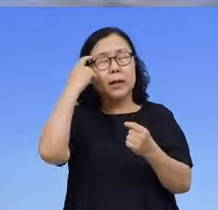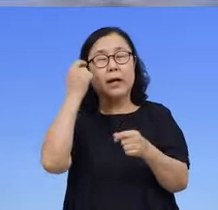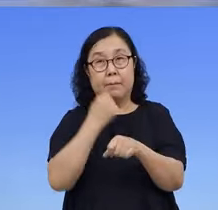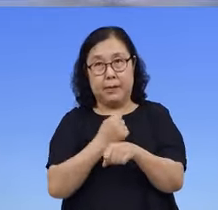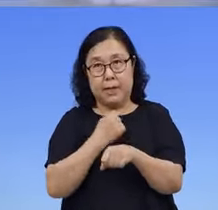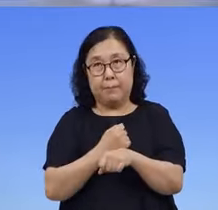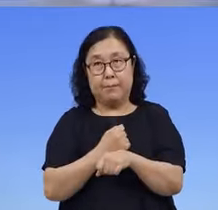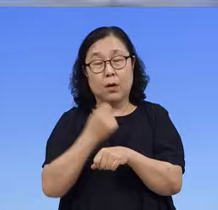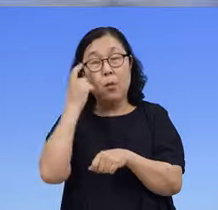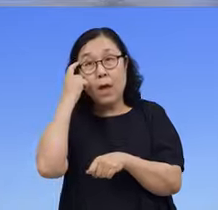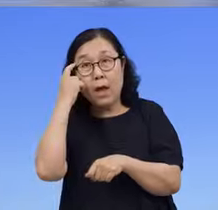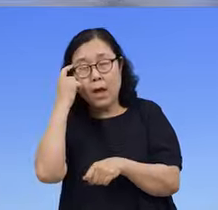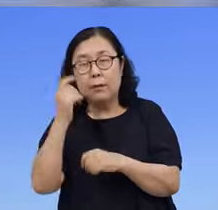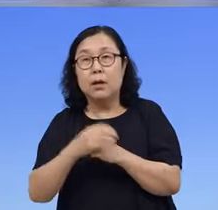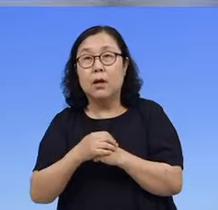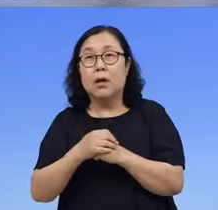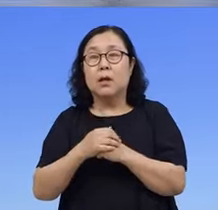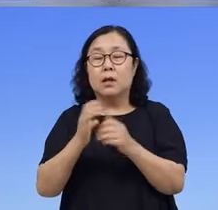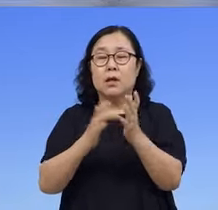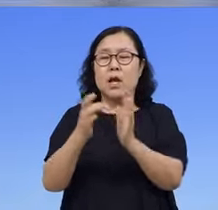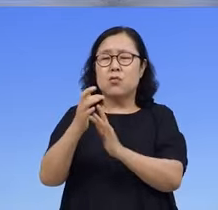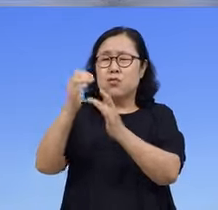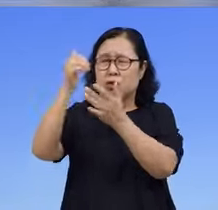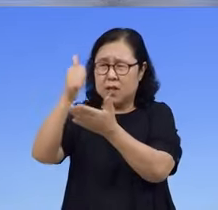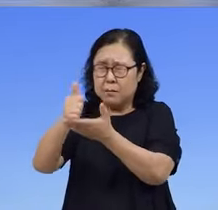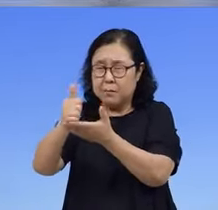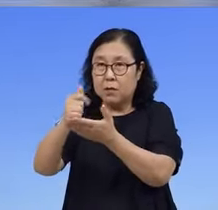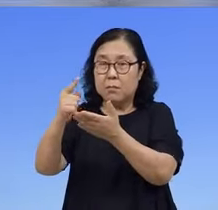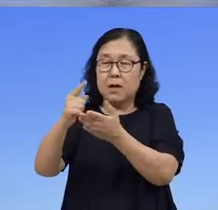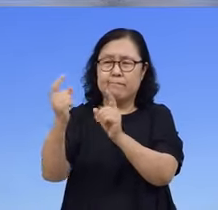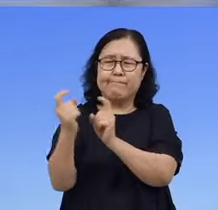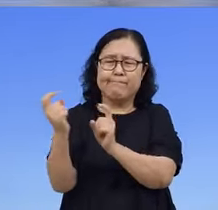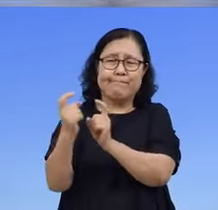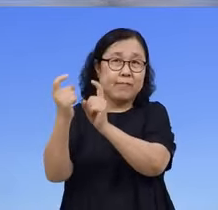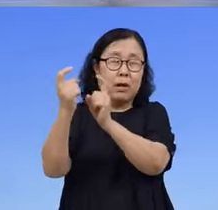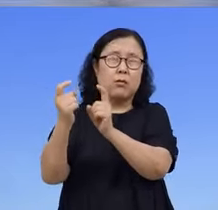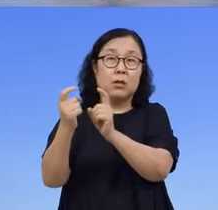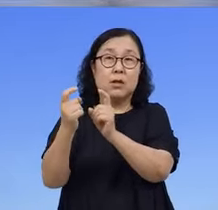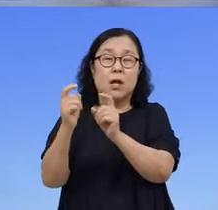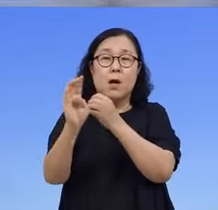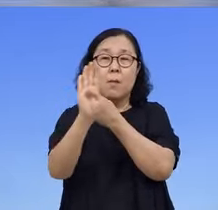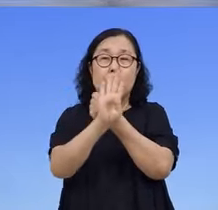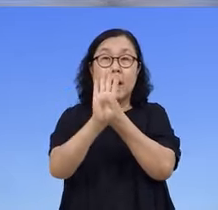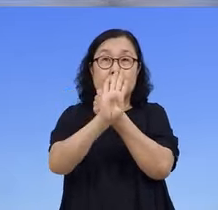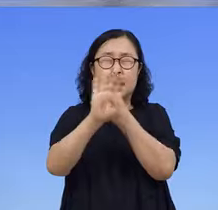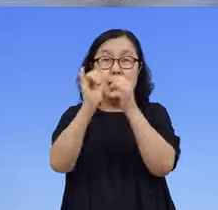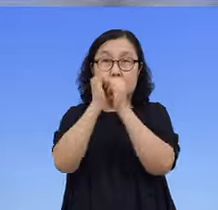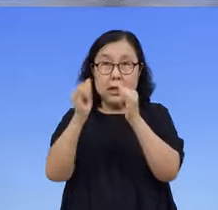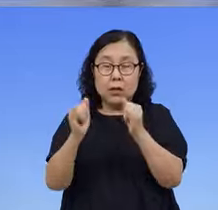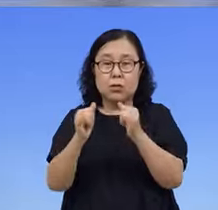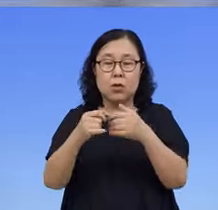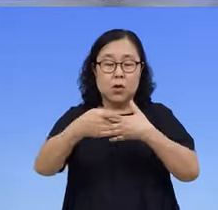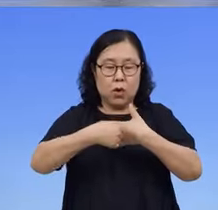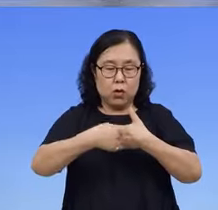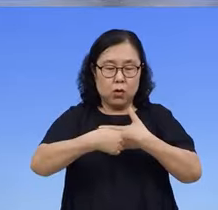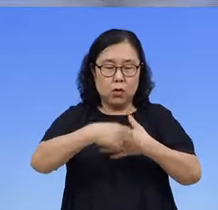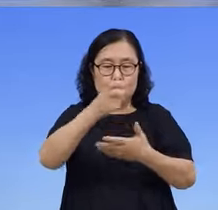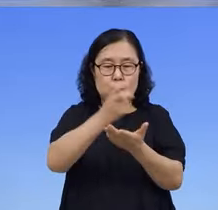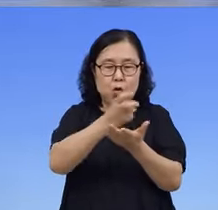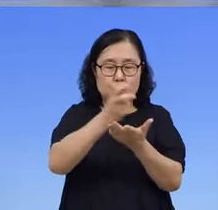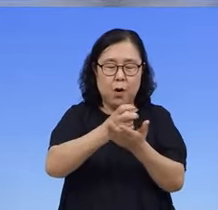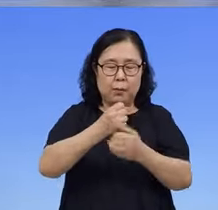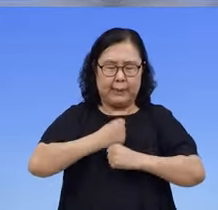생각을 합니다. 왜냐하니까 지금 계속 예수님께 시비를 거는 그 바리새인들이요, 겉으로는 이